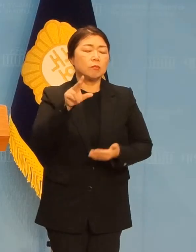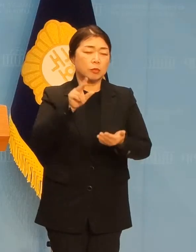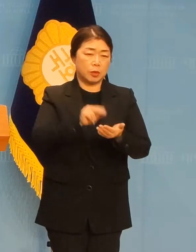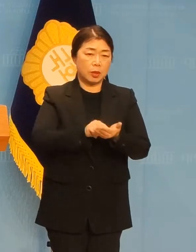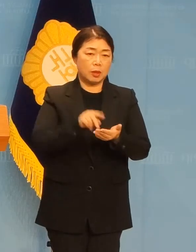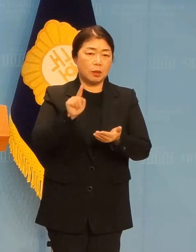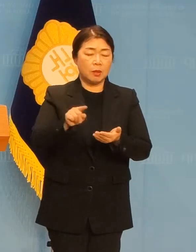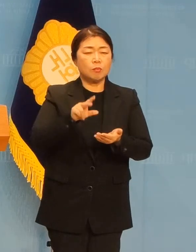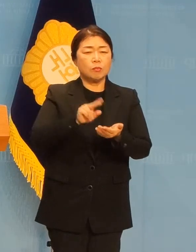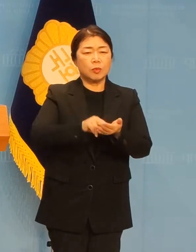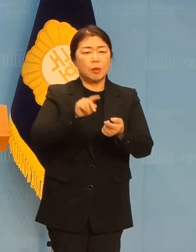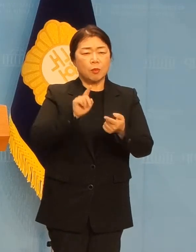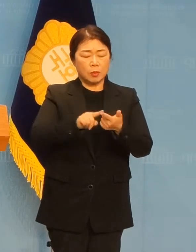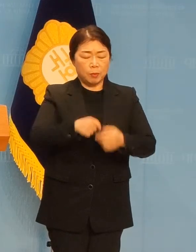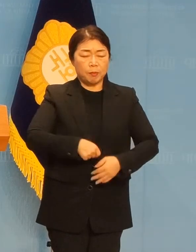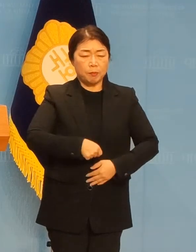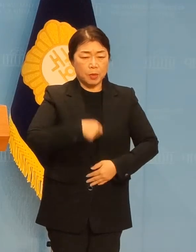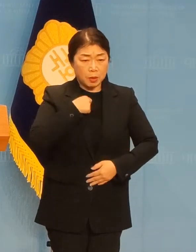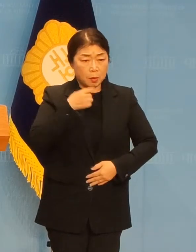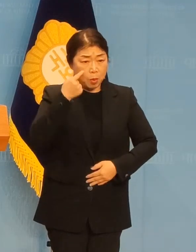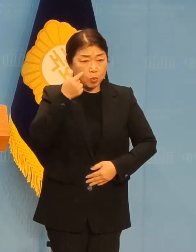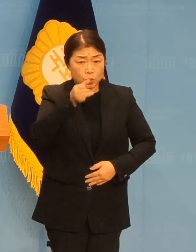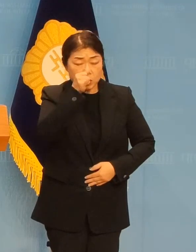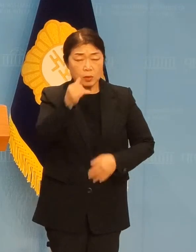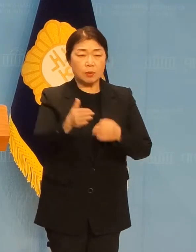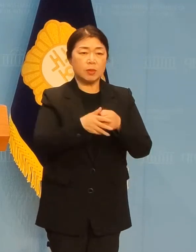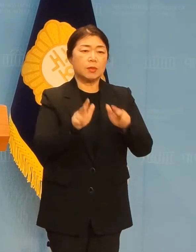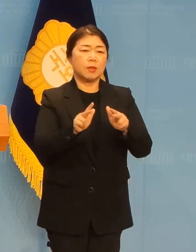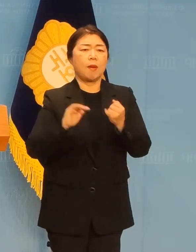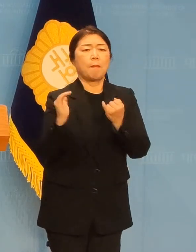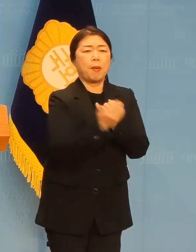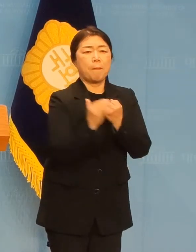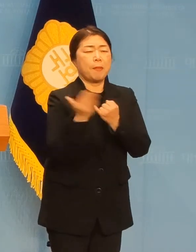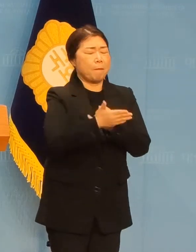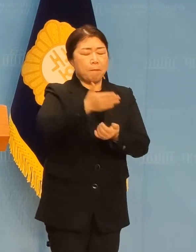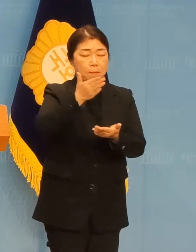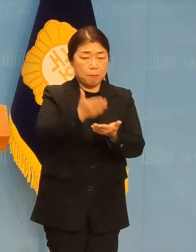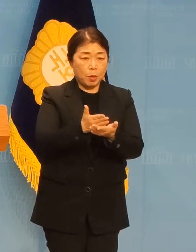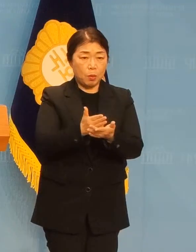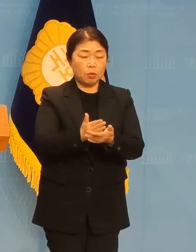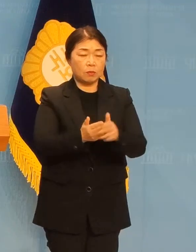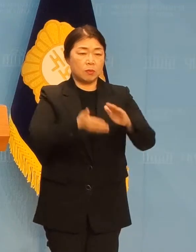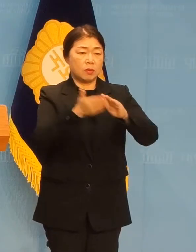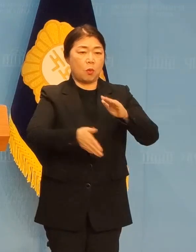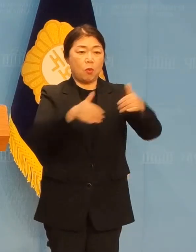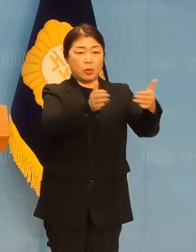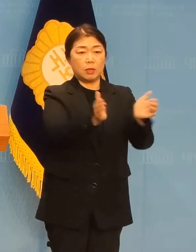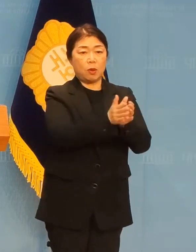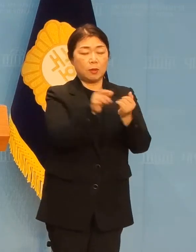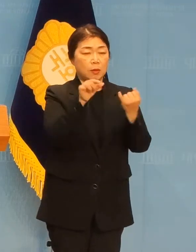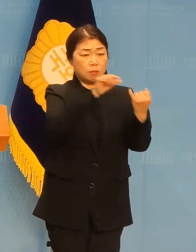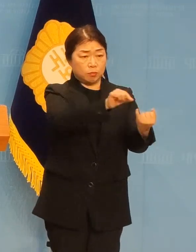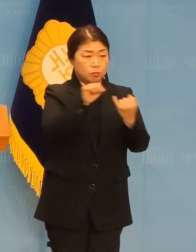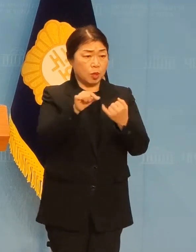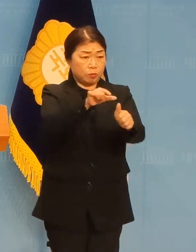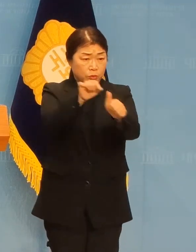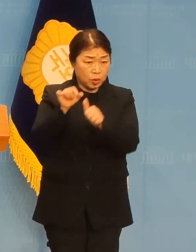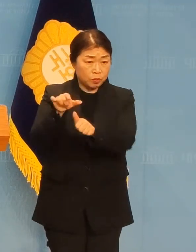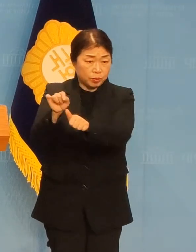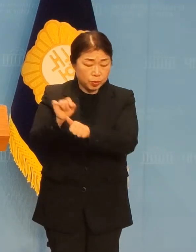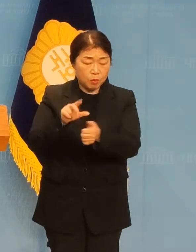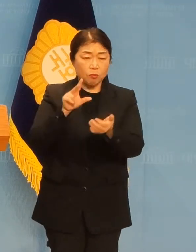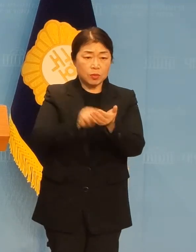여실히 드러난 만큼 상황 김현지를 감싸려만 하지 말고 공공기관 인사 시스템에 문제는